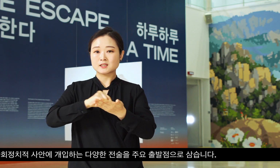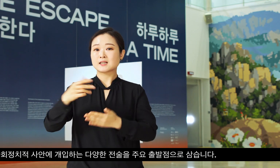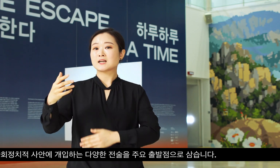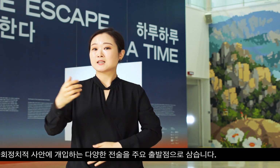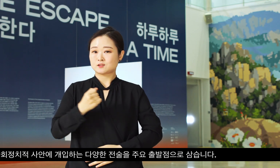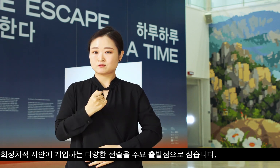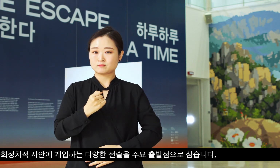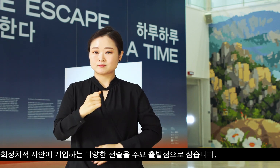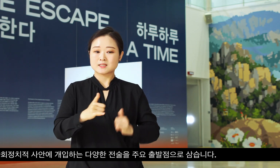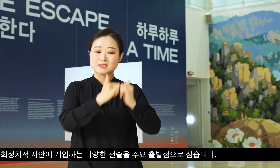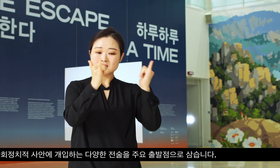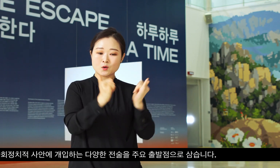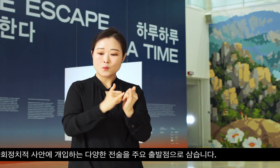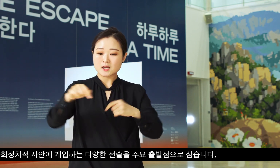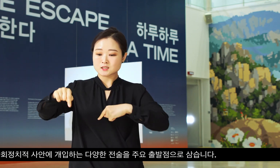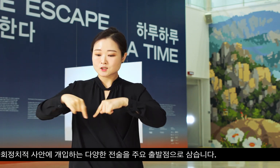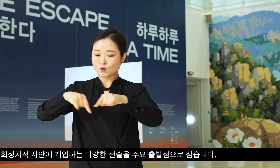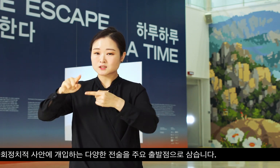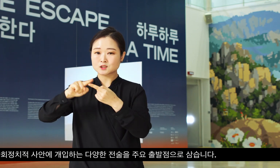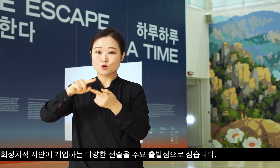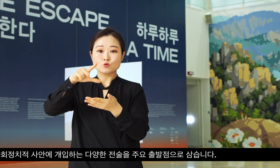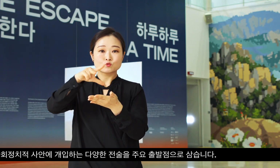사회 정치적 사안에 개입하는